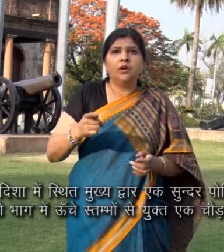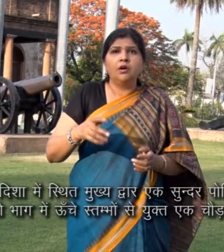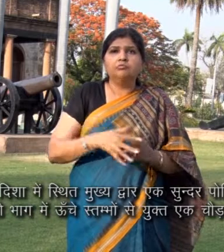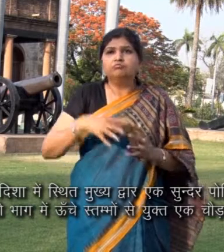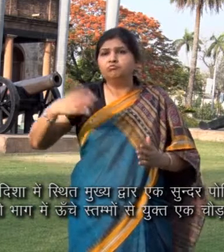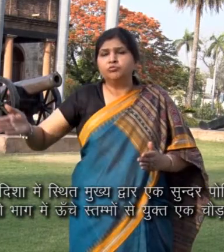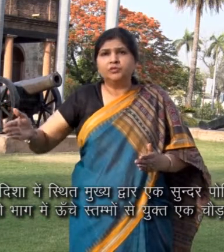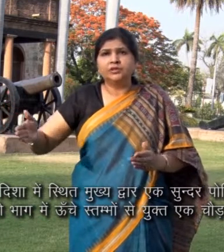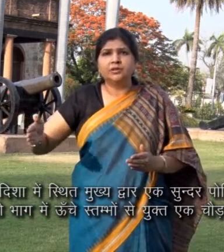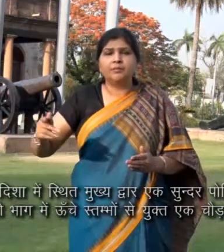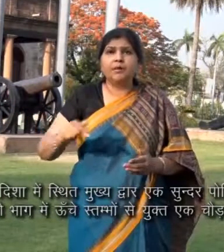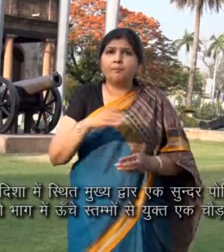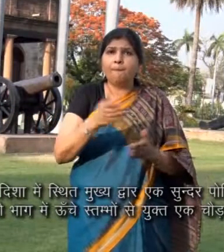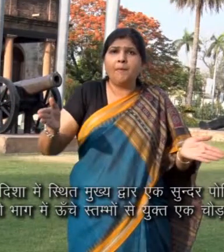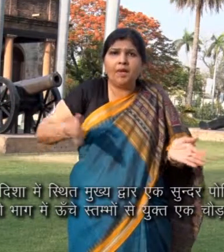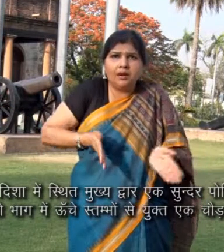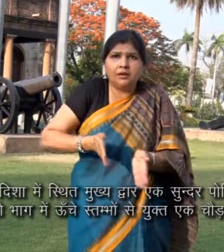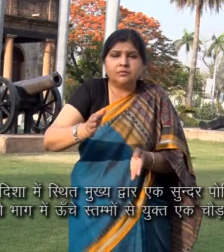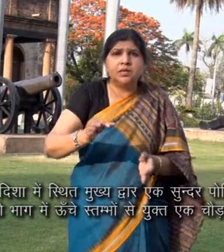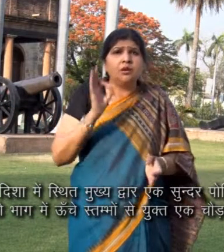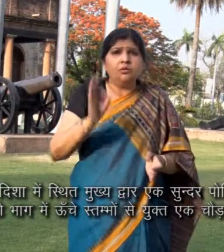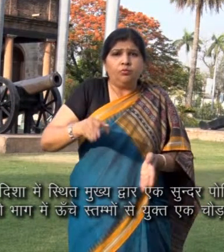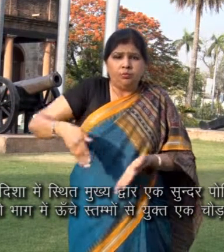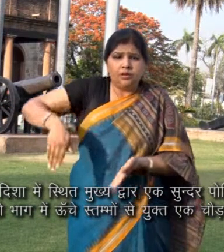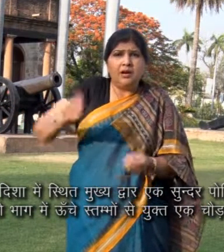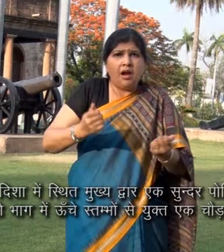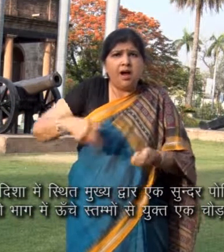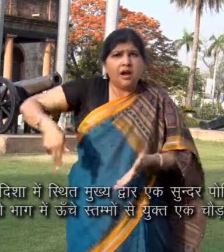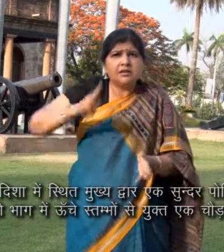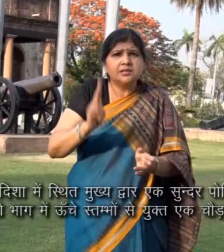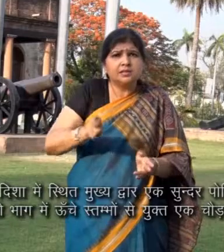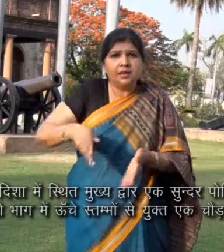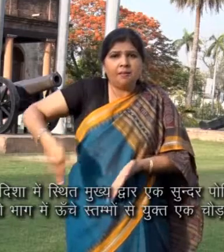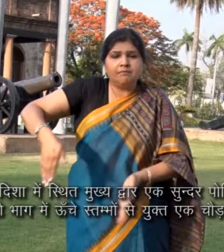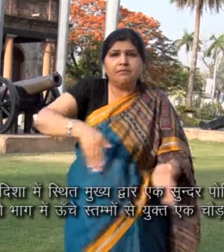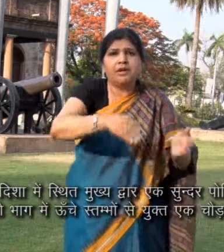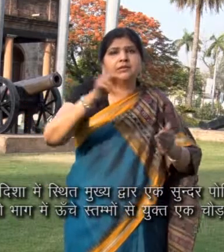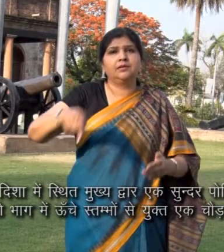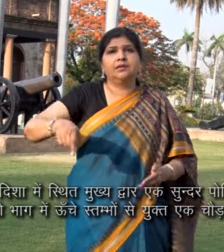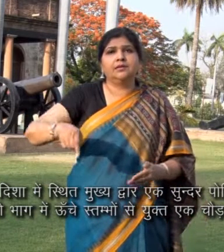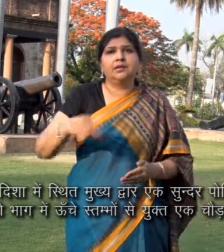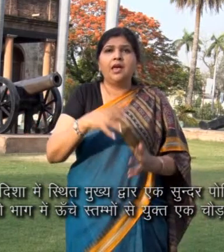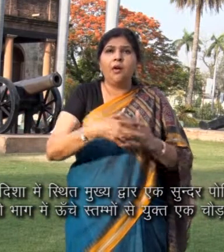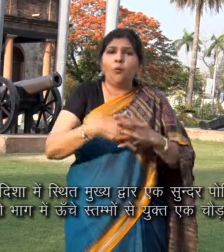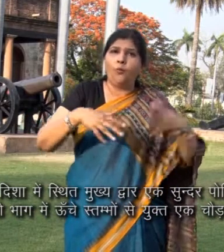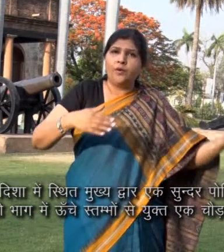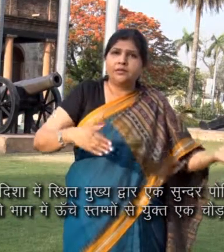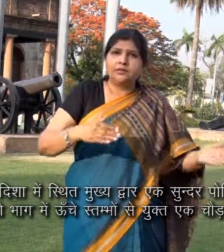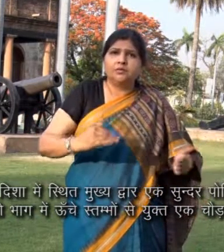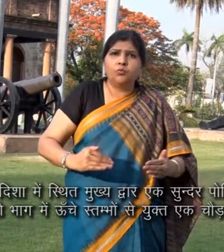द्वार एक सुंदर पोर्टिको से सुशोभित था। पश्चिमी भाग में ऊंचे स्तंभों से युक्त एक चौड़ा